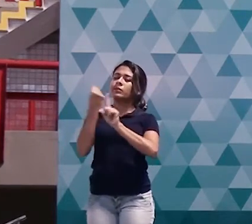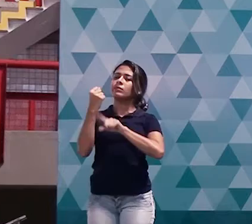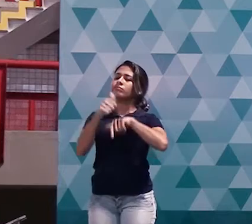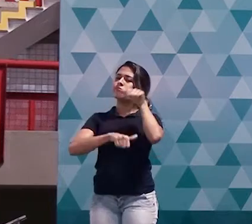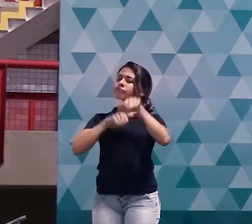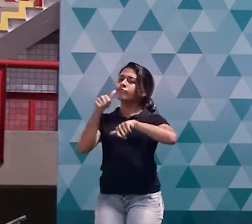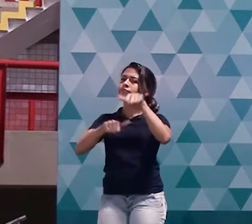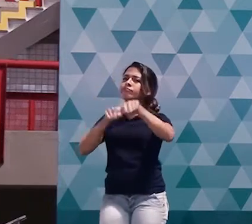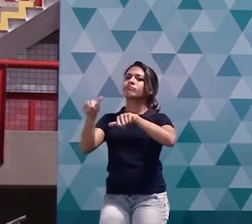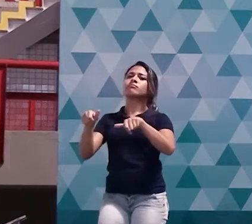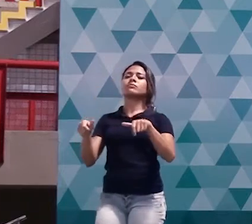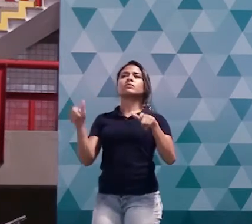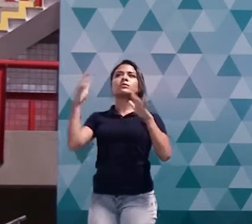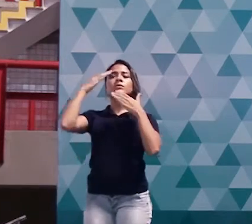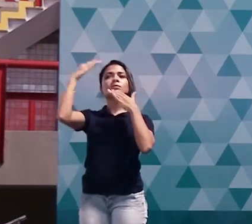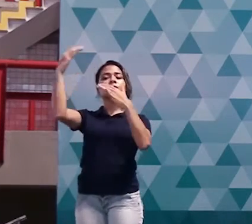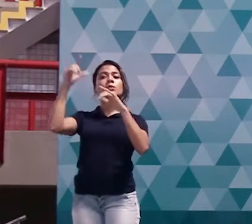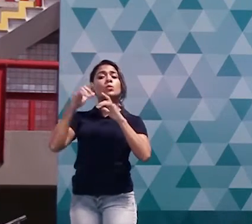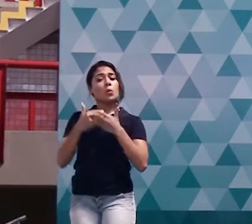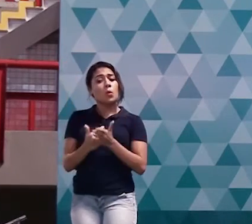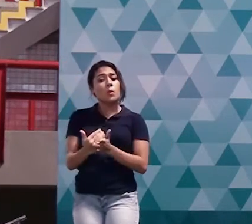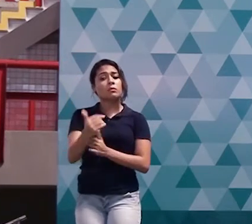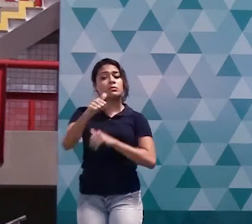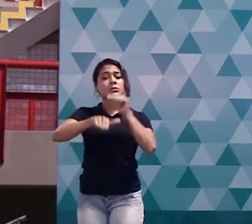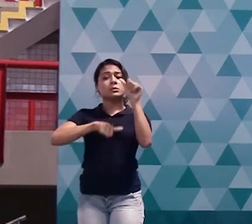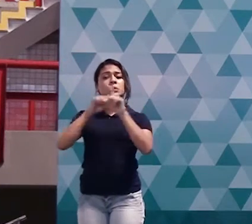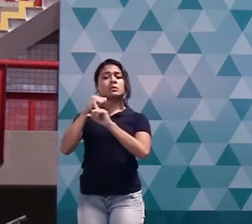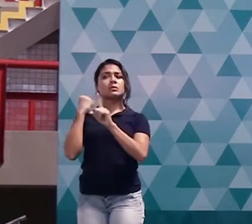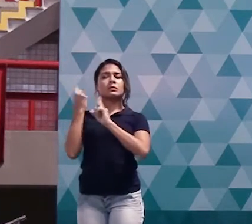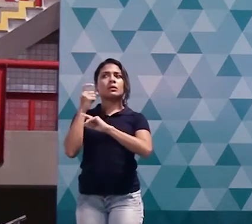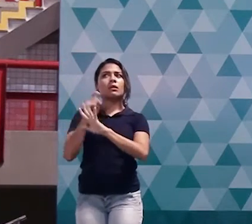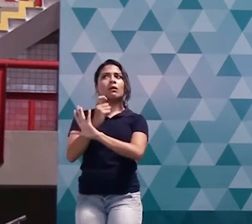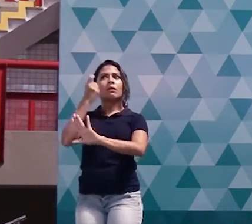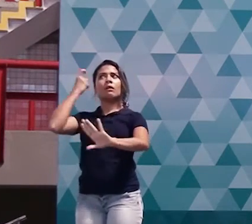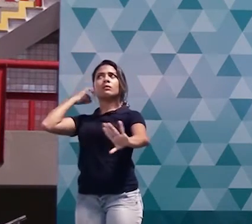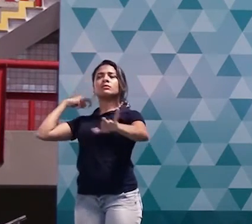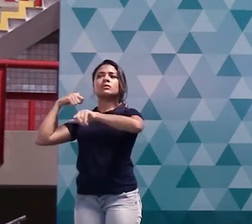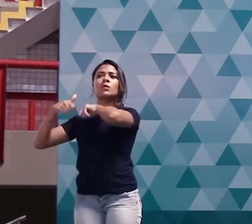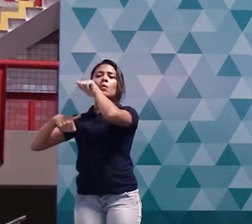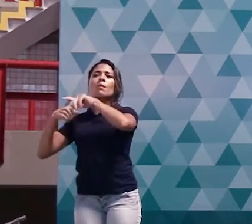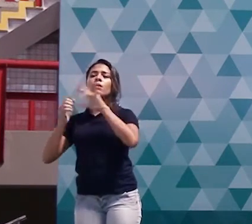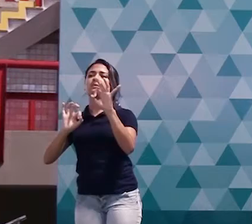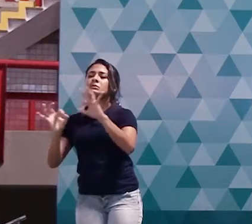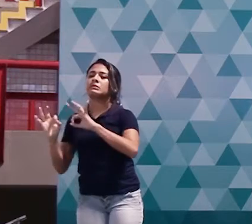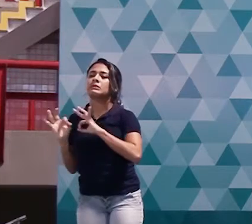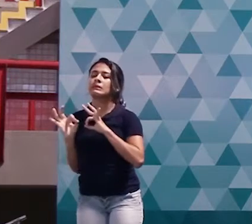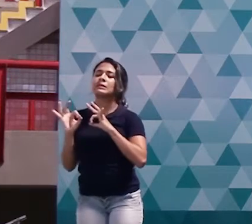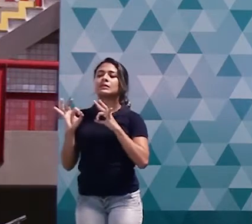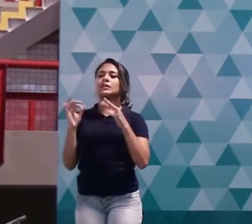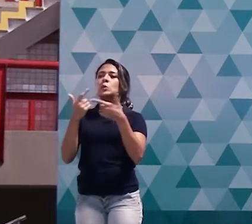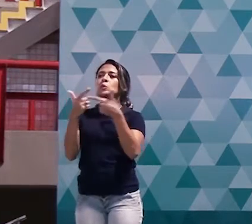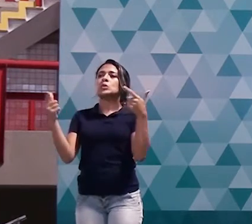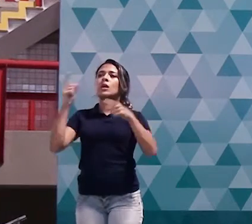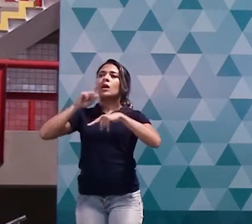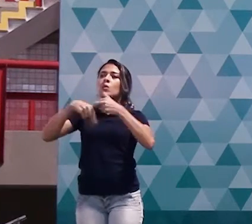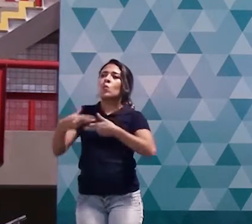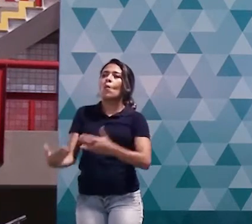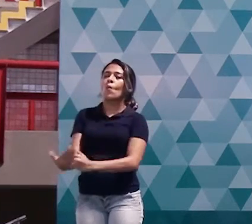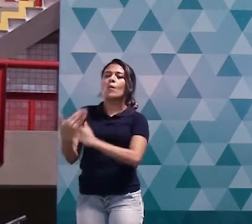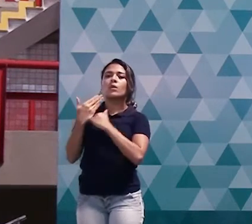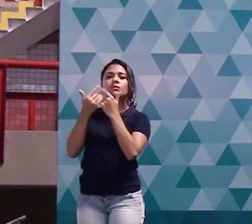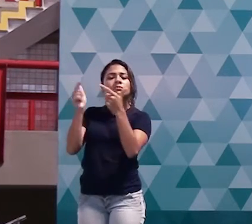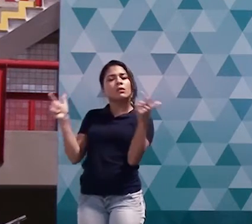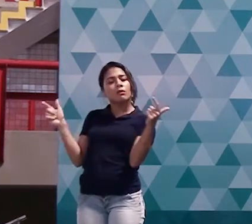mudar ainda. Graças a Deus já começou a mudar. E antes, que nem esses instrumentos sociais de defesa existiam, pelo menos